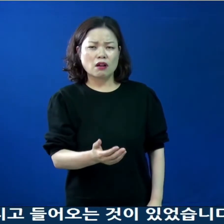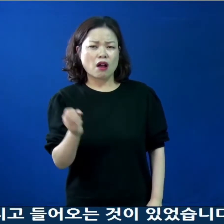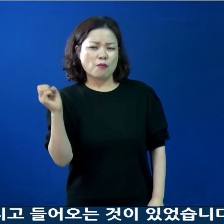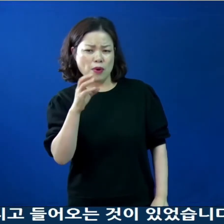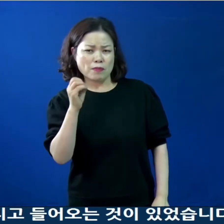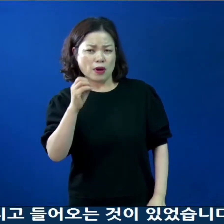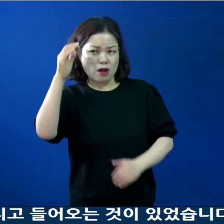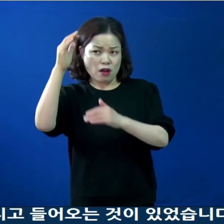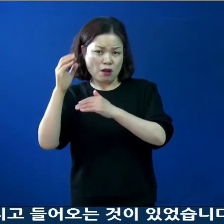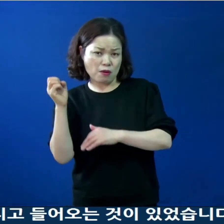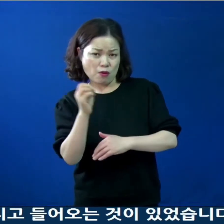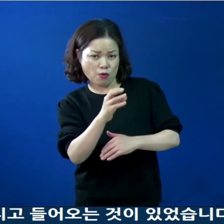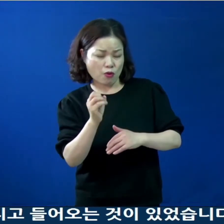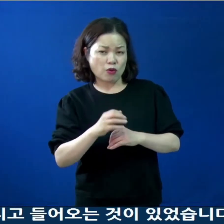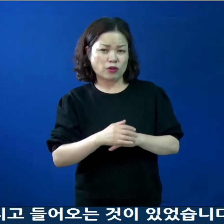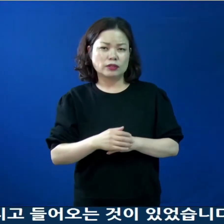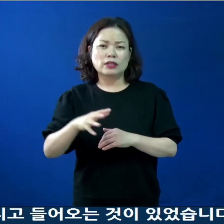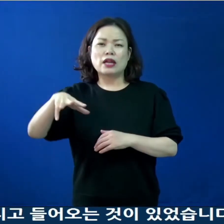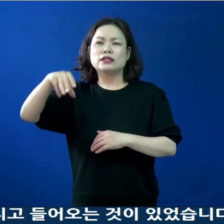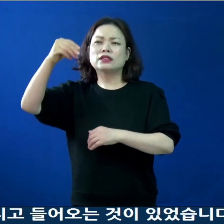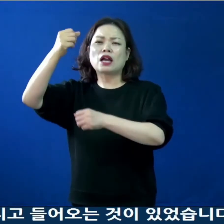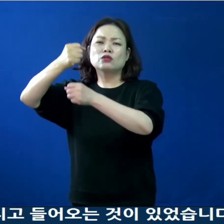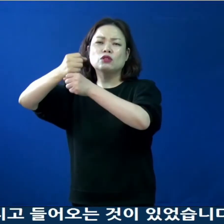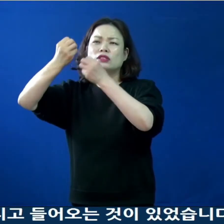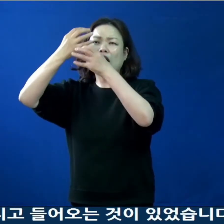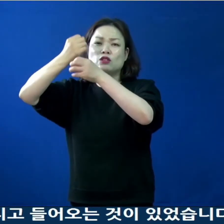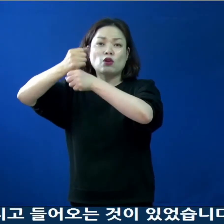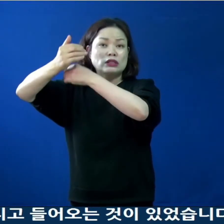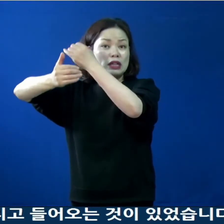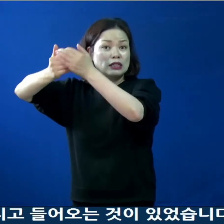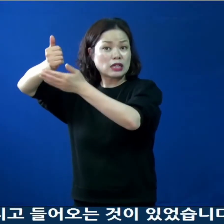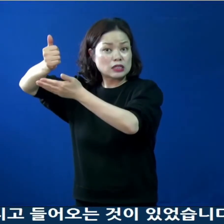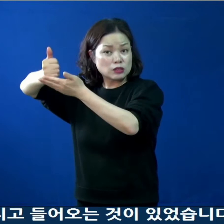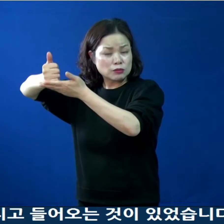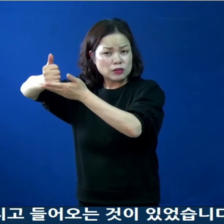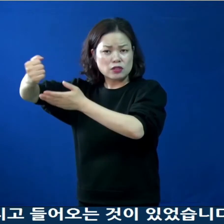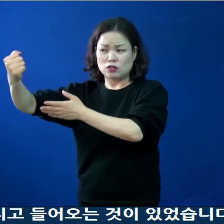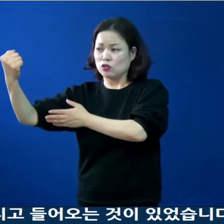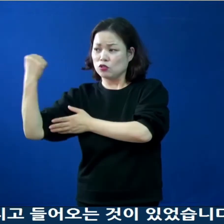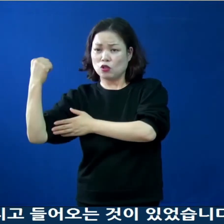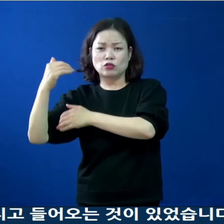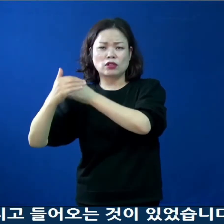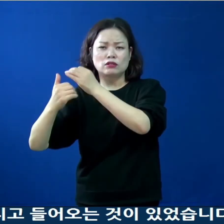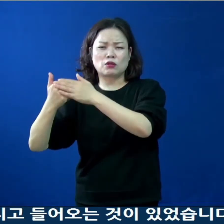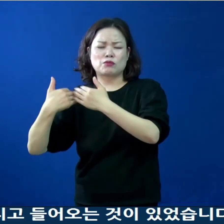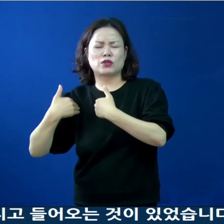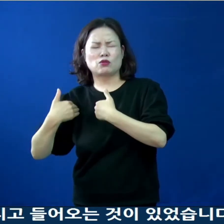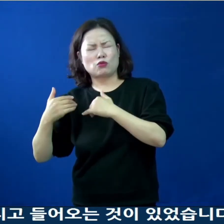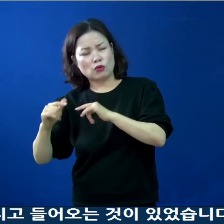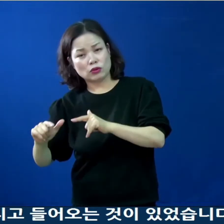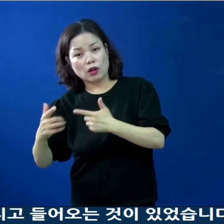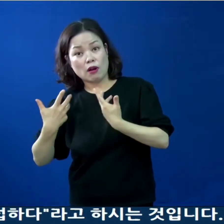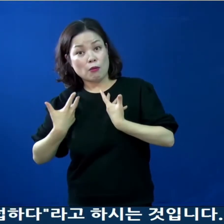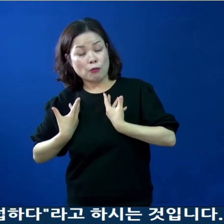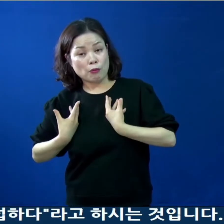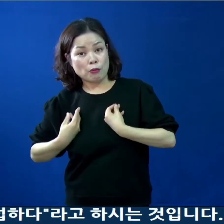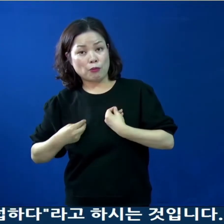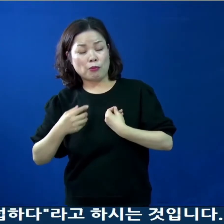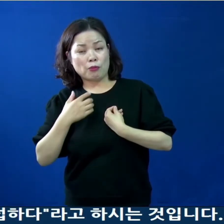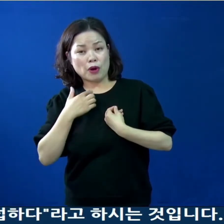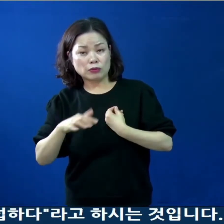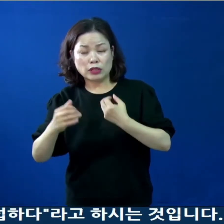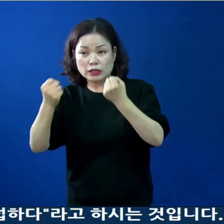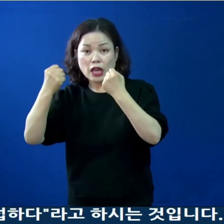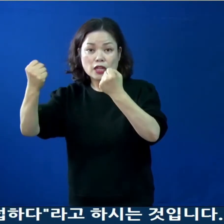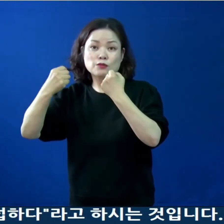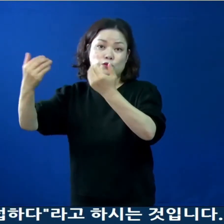거예요. 창조하신 하나님, 온 땅을 창조한 하나님, 전능하신 하나님, 피곤치 않으시고 낙담한 자에게 새 힘 주시는 그